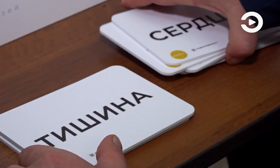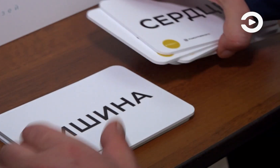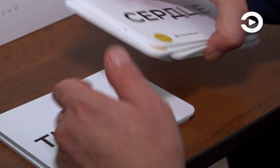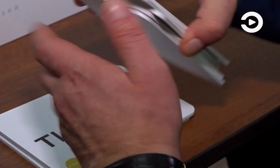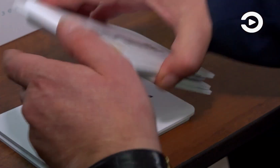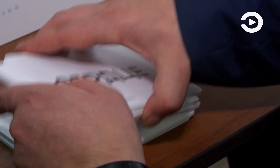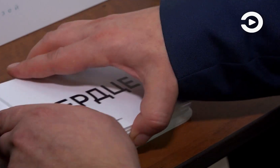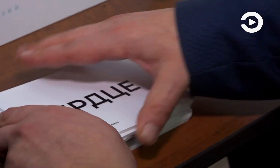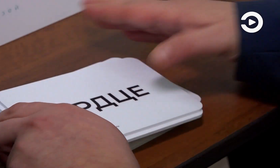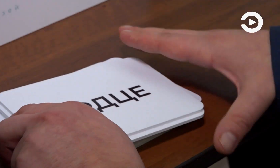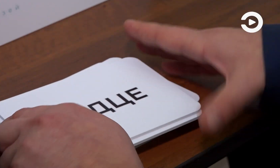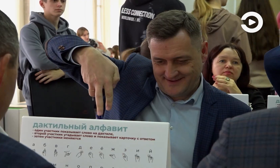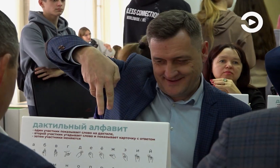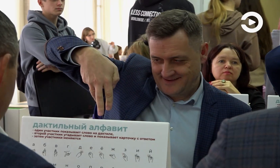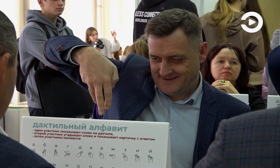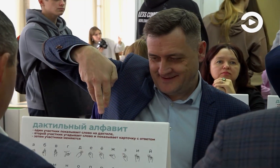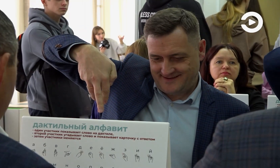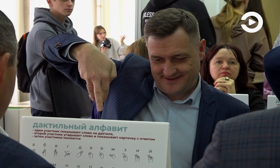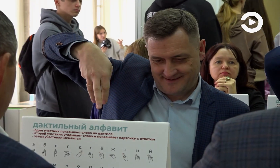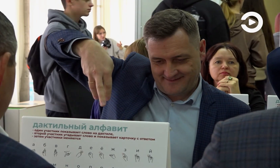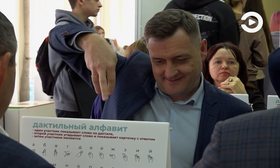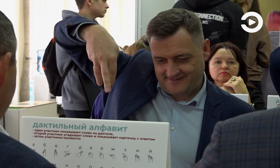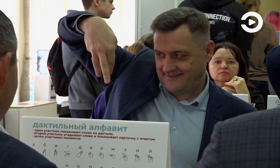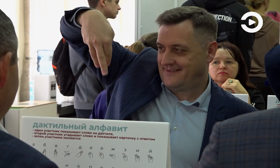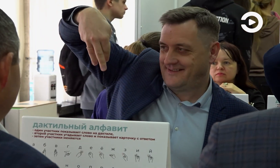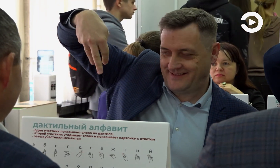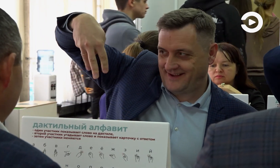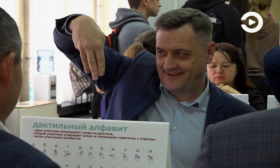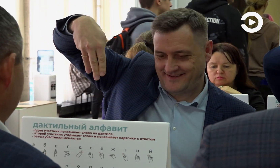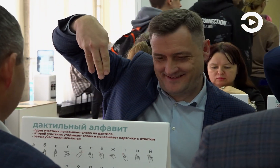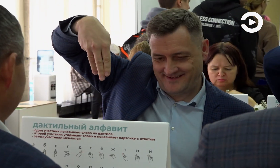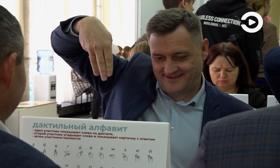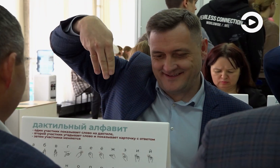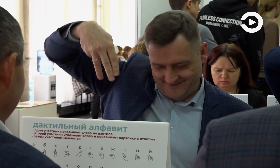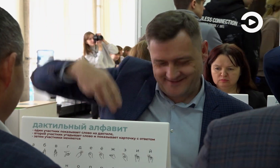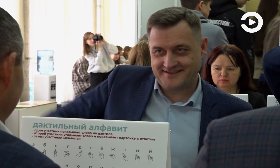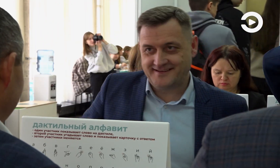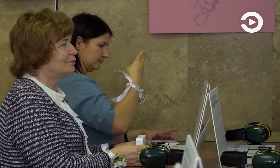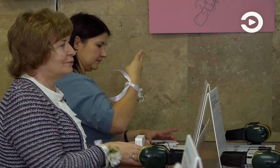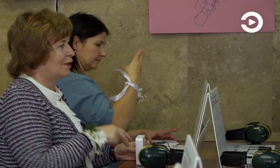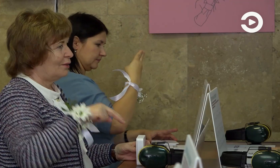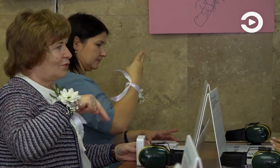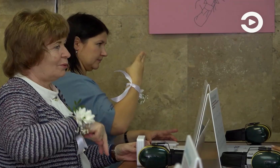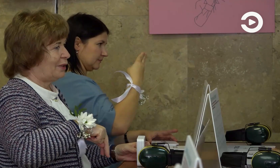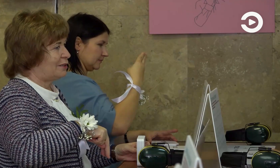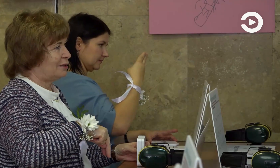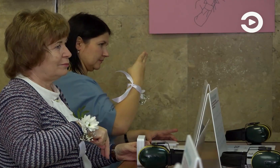неловкость, отворачиваются. А ведь если не испугаться первого контакта, мир глухих может вознаградить уникальными эмоциями. Именно поэтому